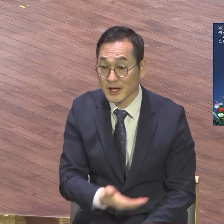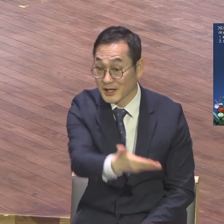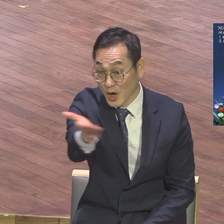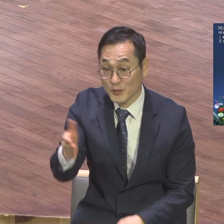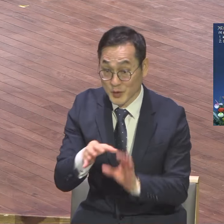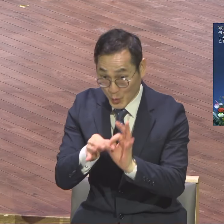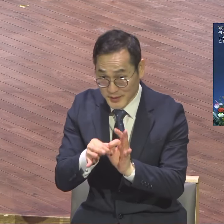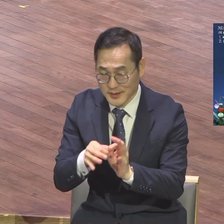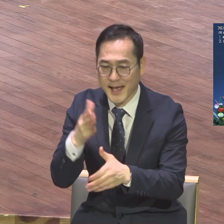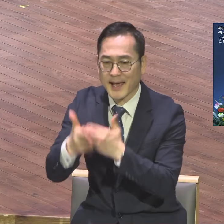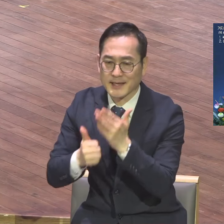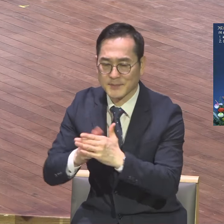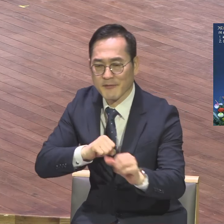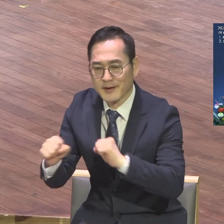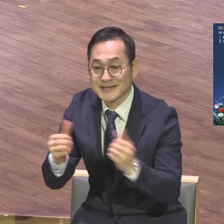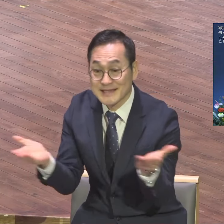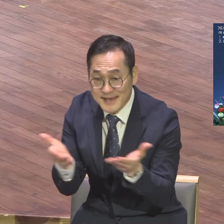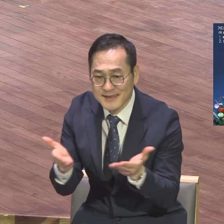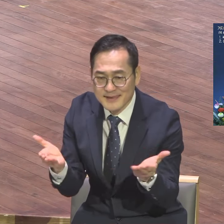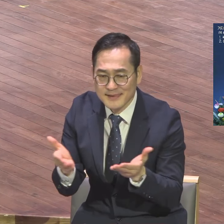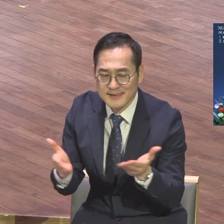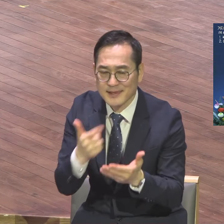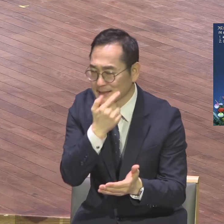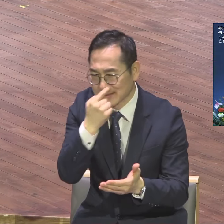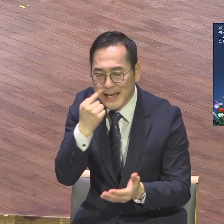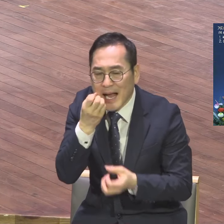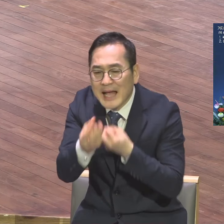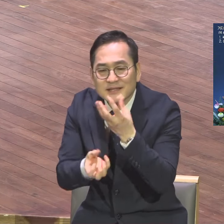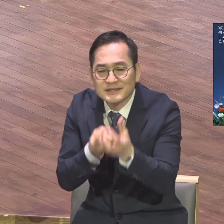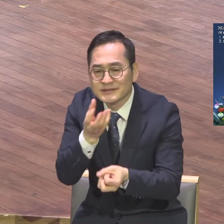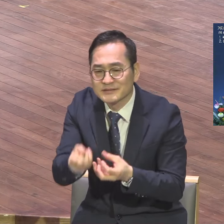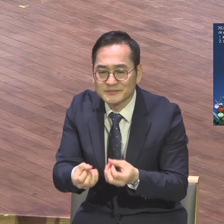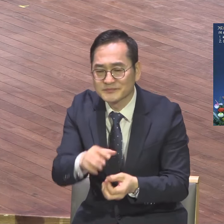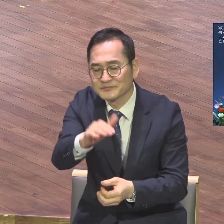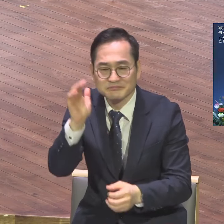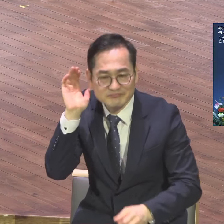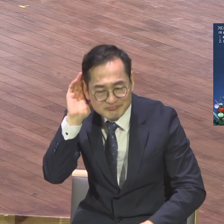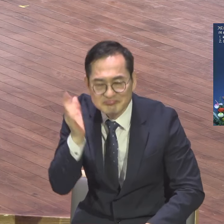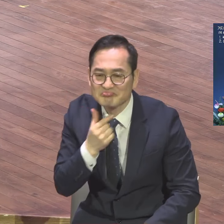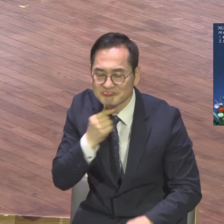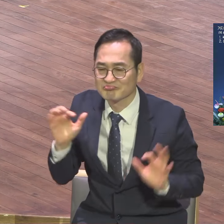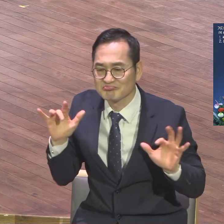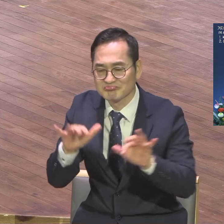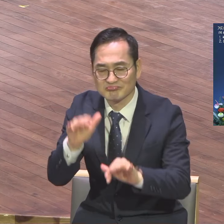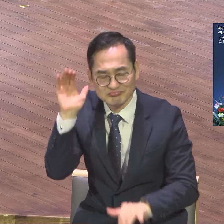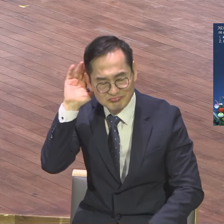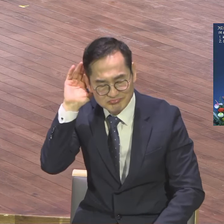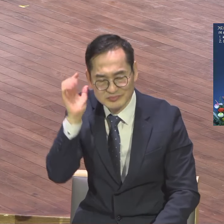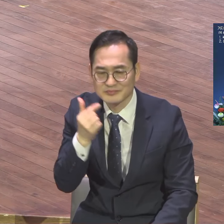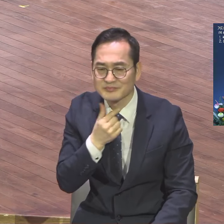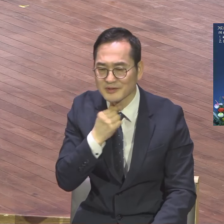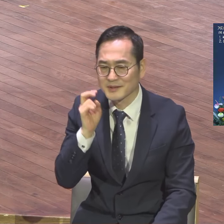그러니까 영적으로 처음이 있어야 돼요 당시 세상 사람들의 모습은요